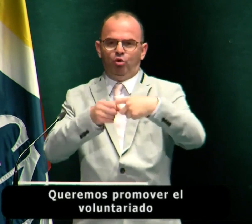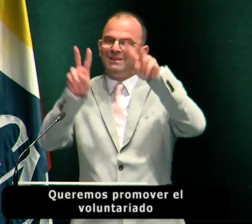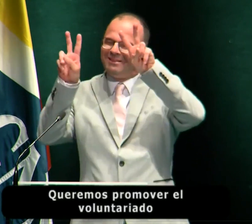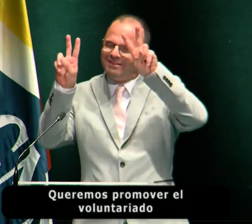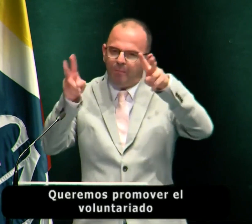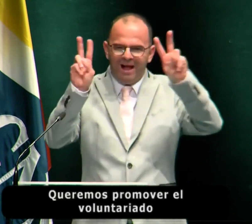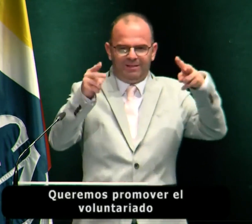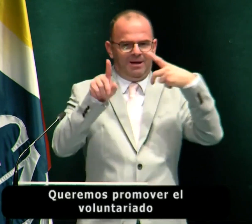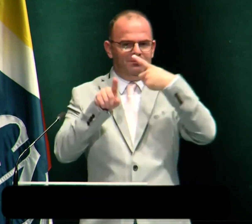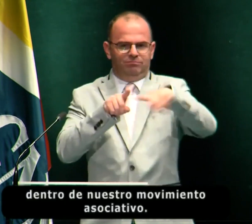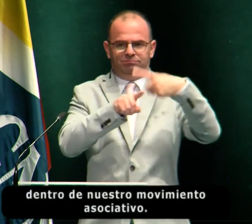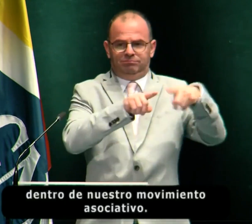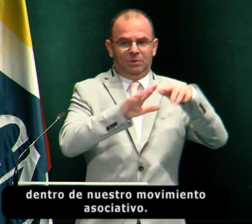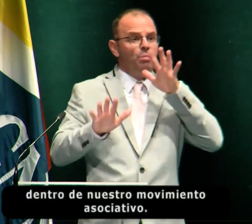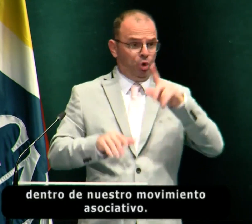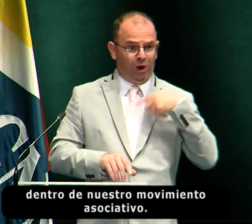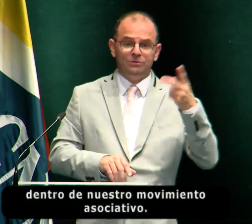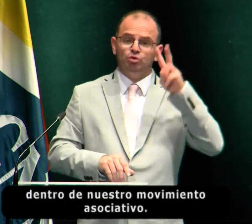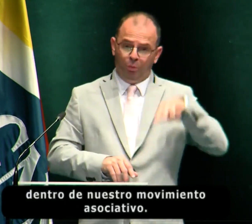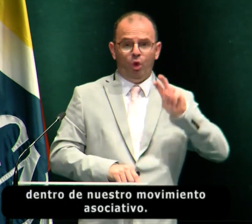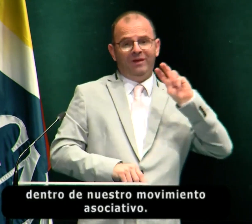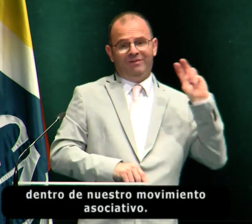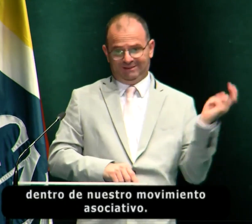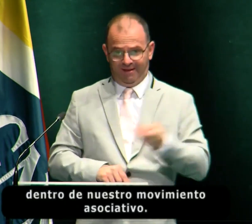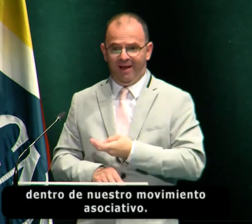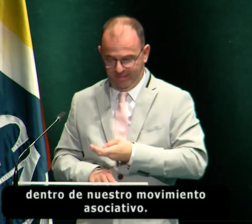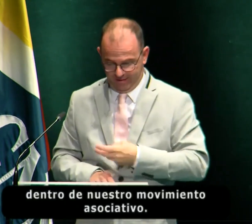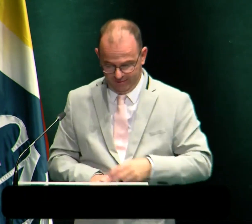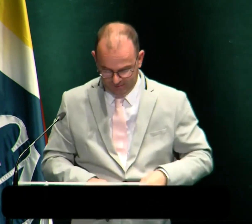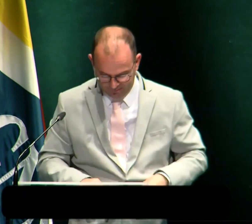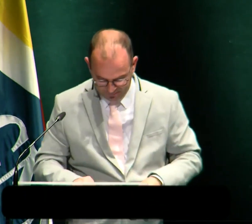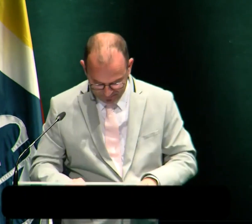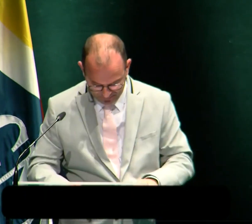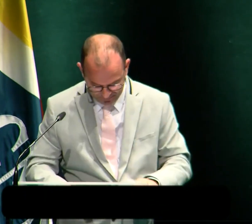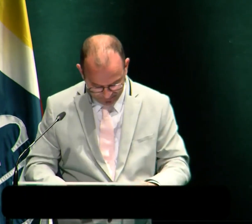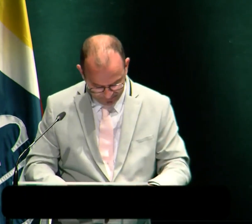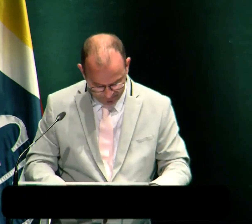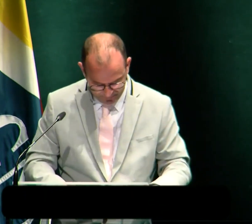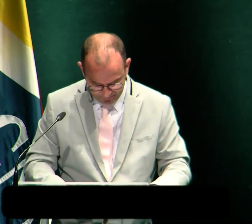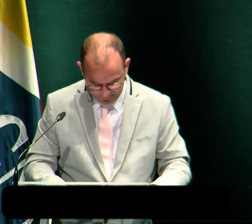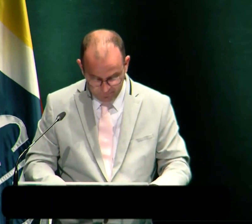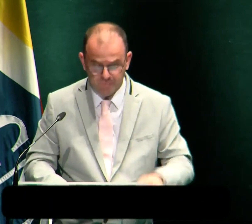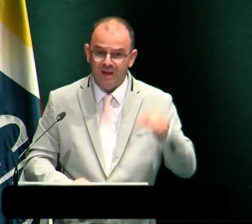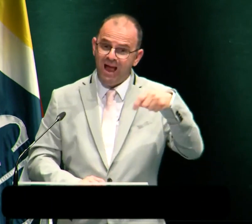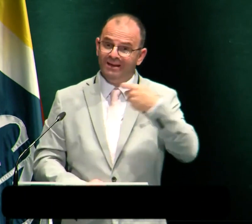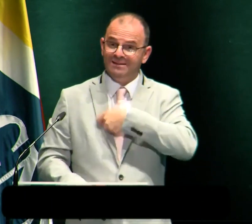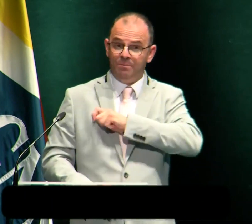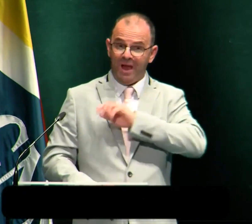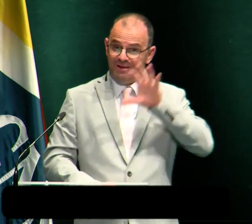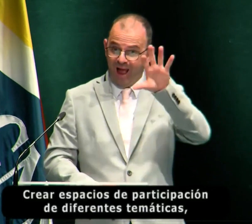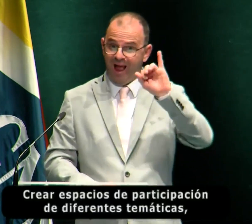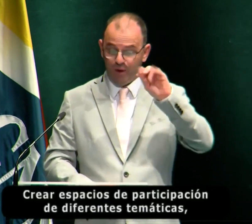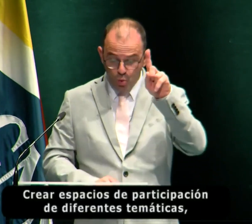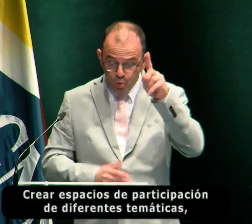crear espacios de participación de diferentes temáticas, porque la comunidad sorda es una comunidad